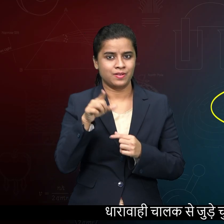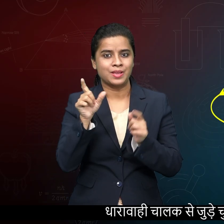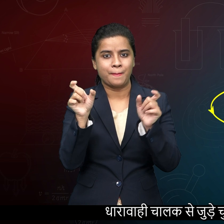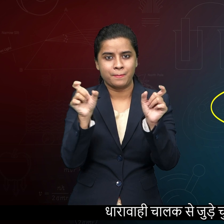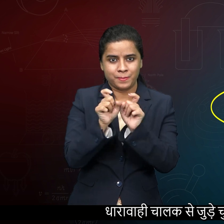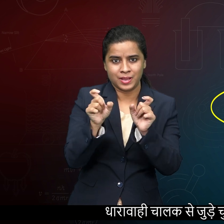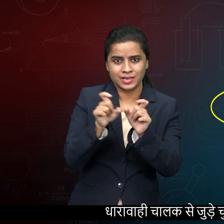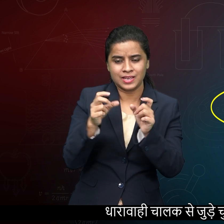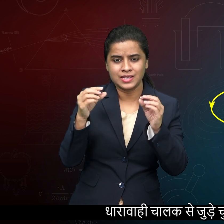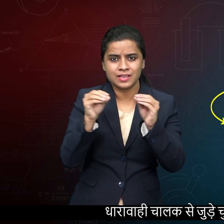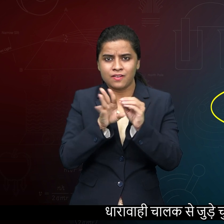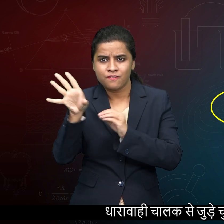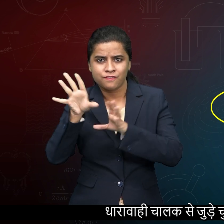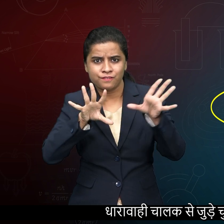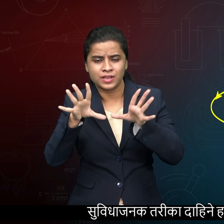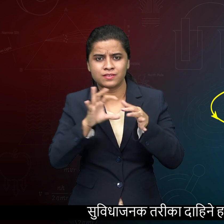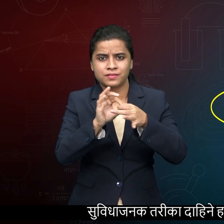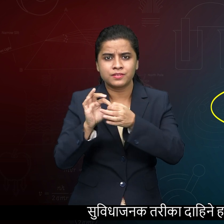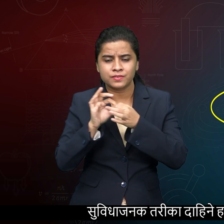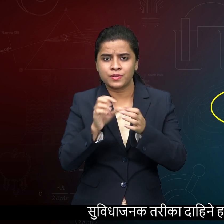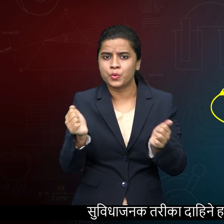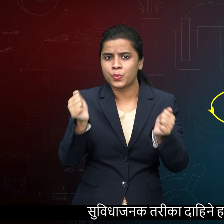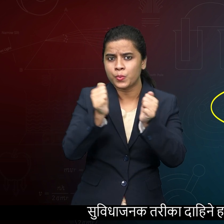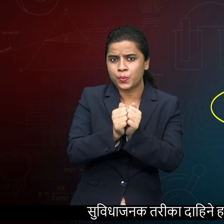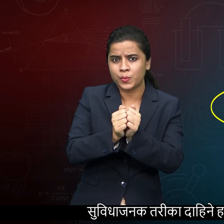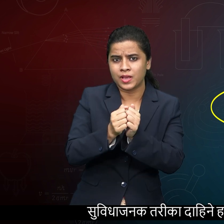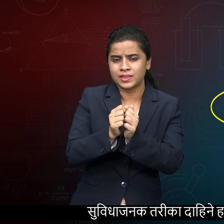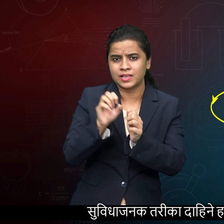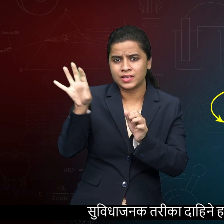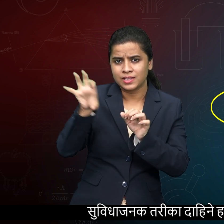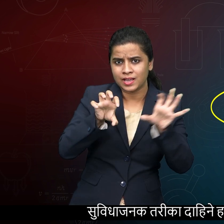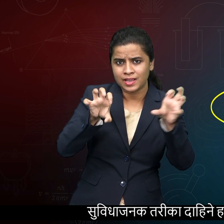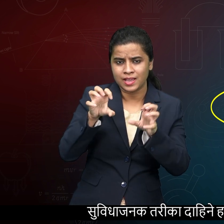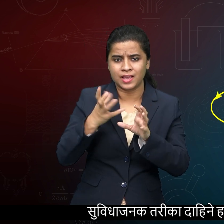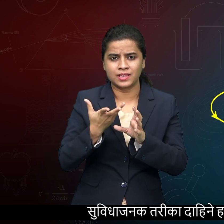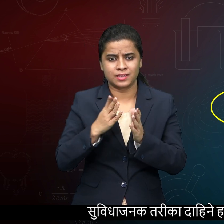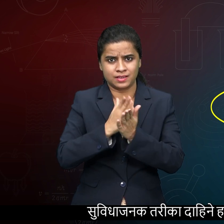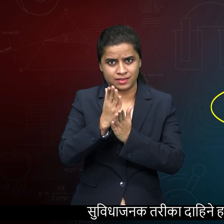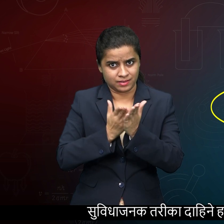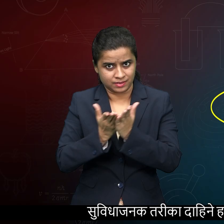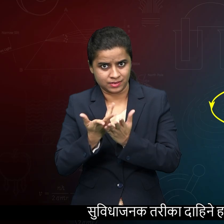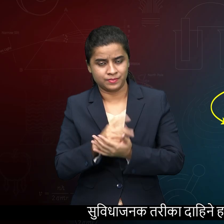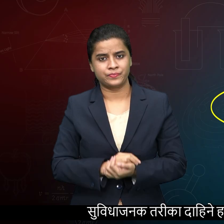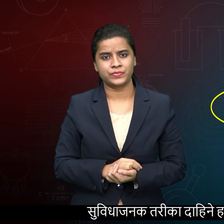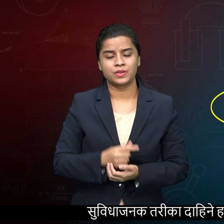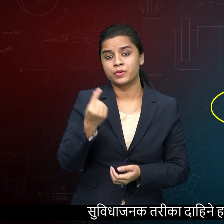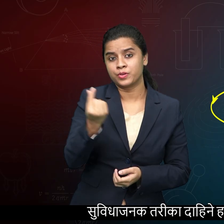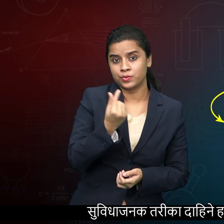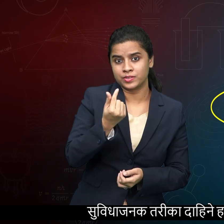दिशा ज्ञात करने का एक सुविधाजनक तरीका दाहिने हाथ का अंगूठे के नियम